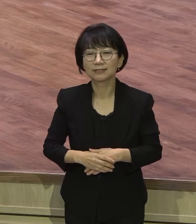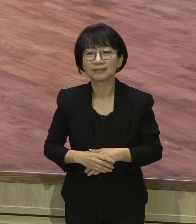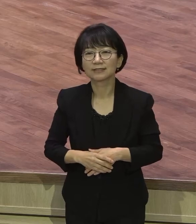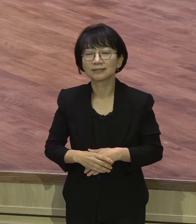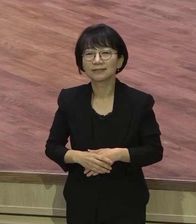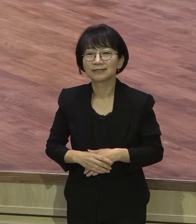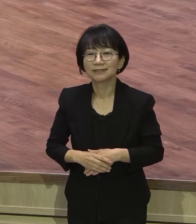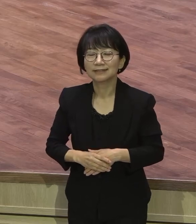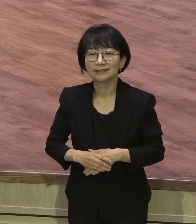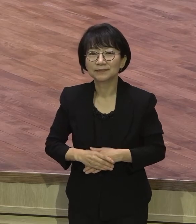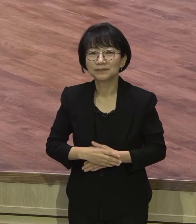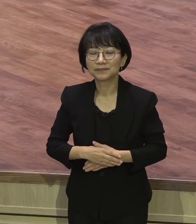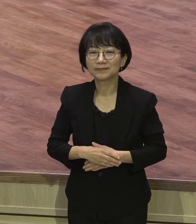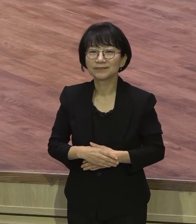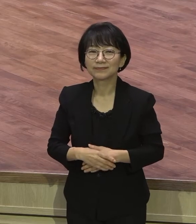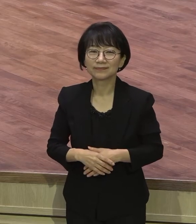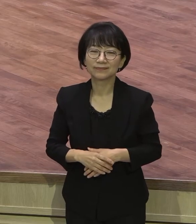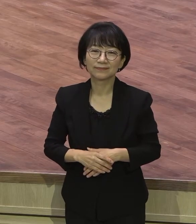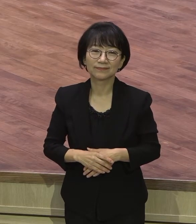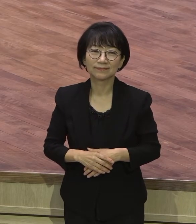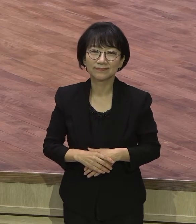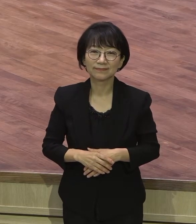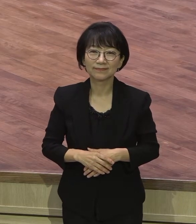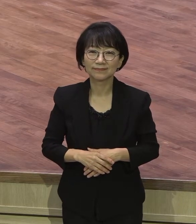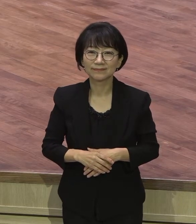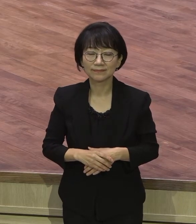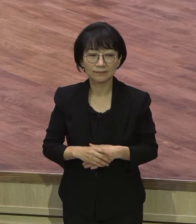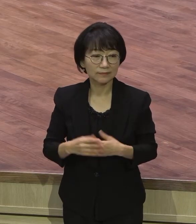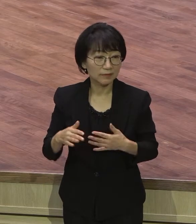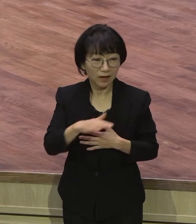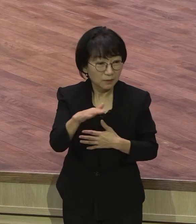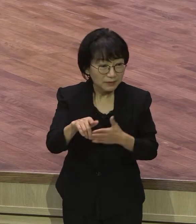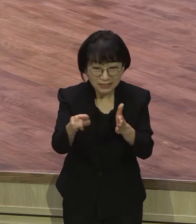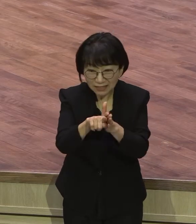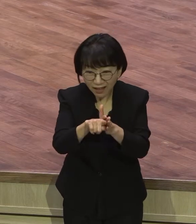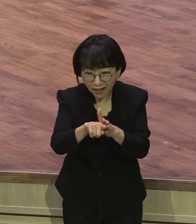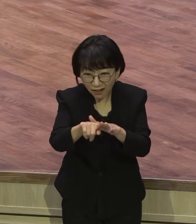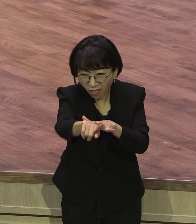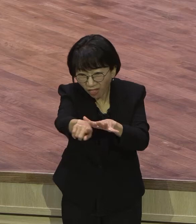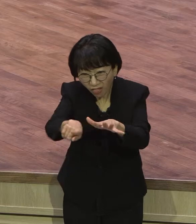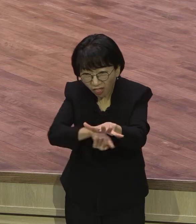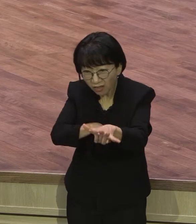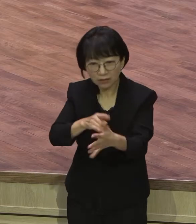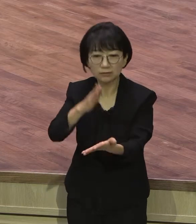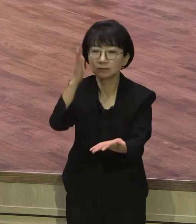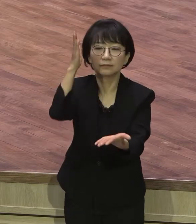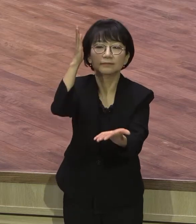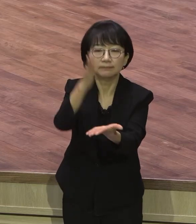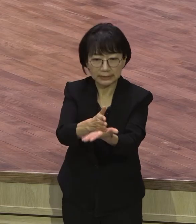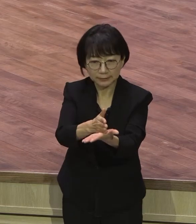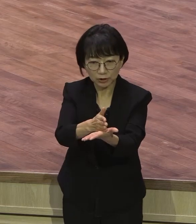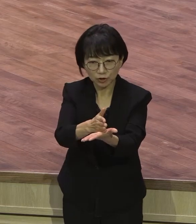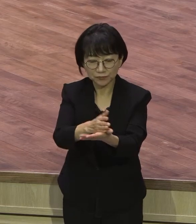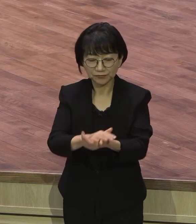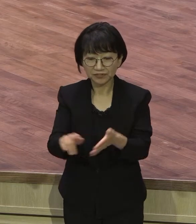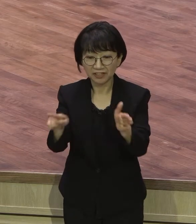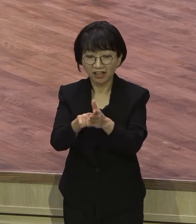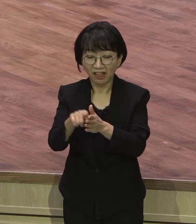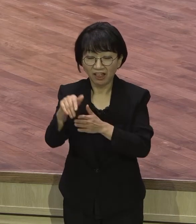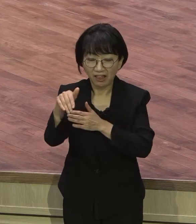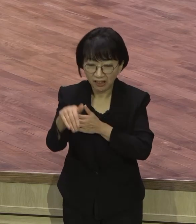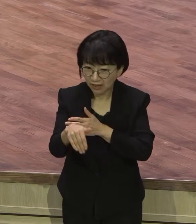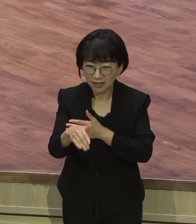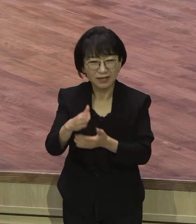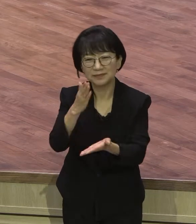뒤로 물러가지 말기 바랍니다. 신앙생활이 대로 물러가면 안 돼. 성령의